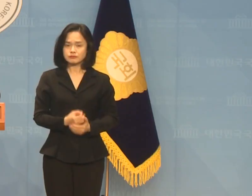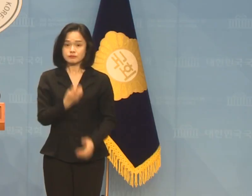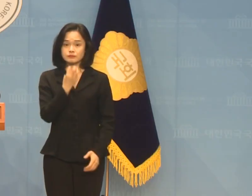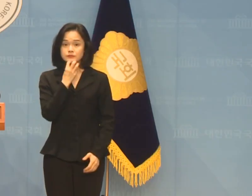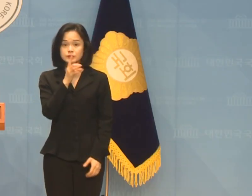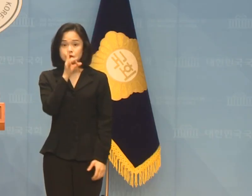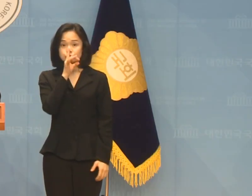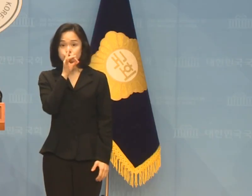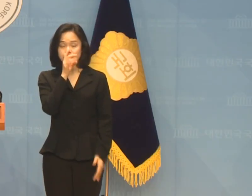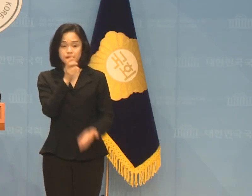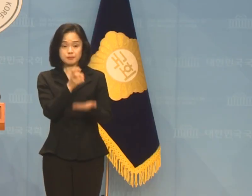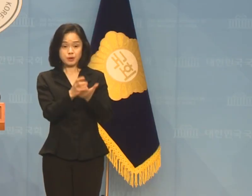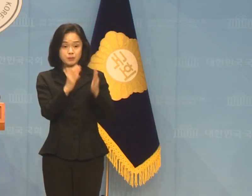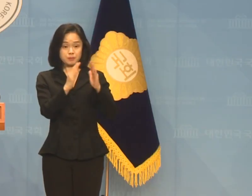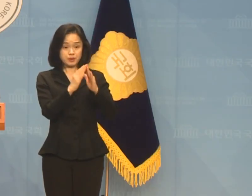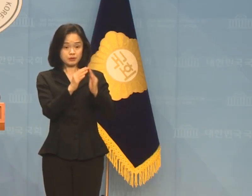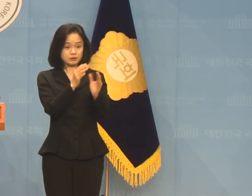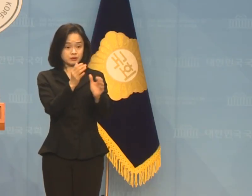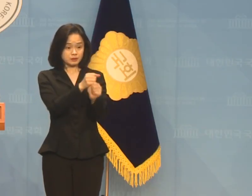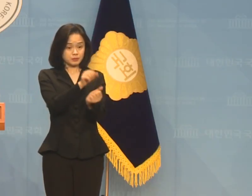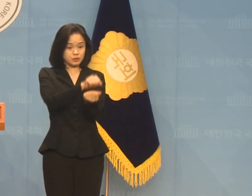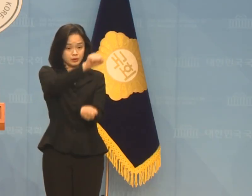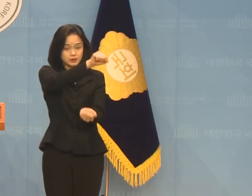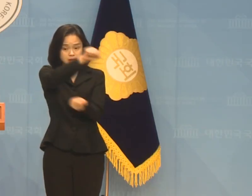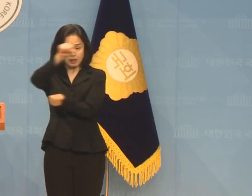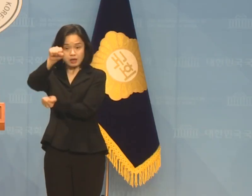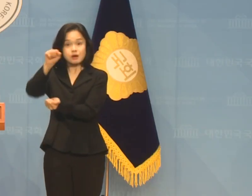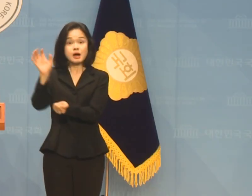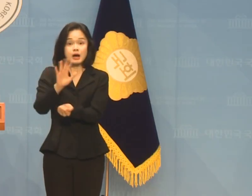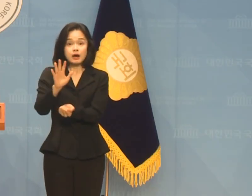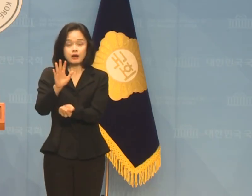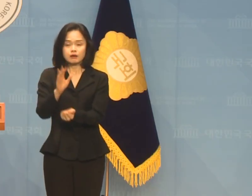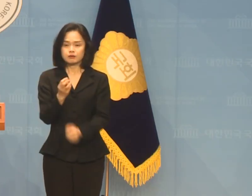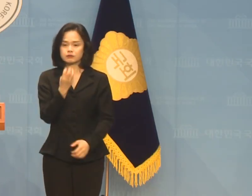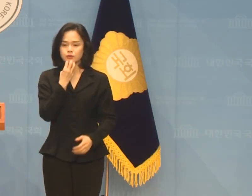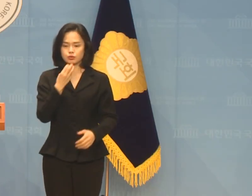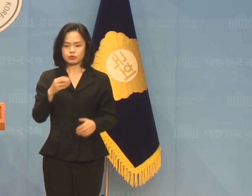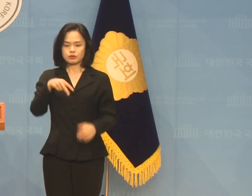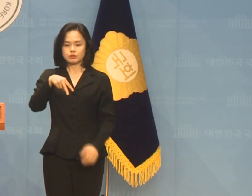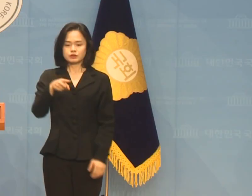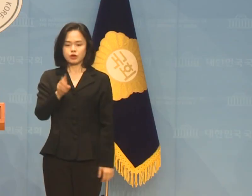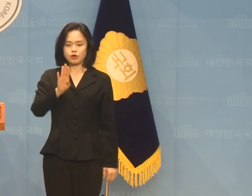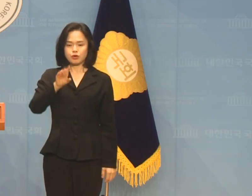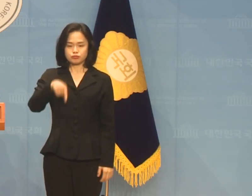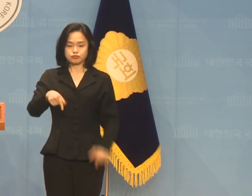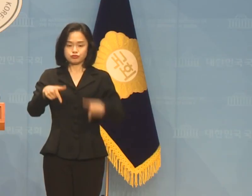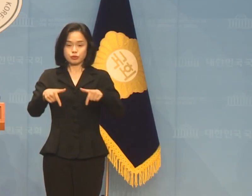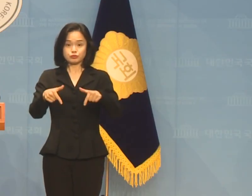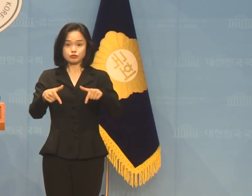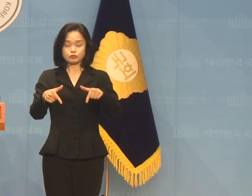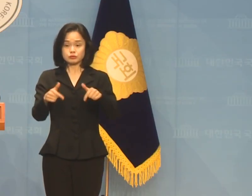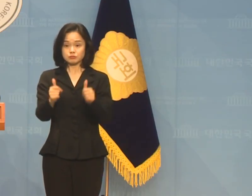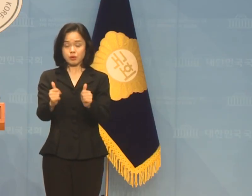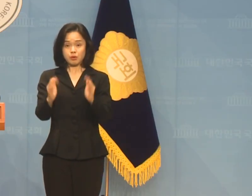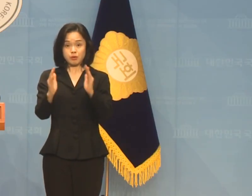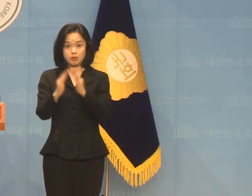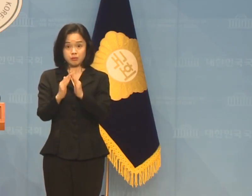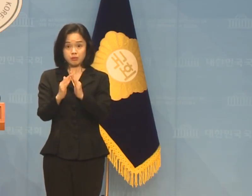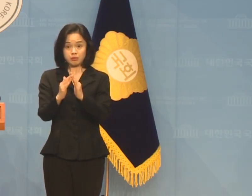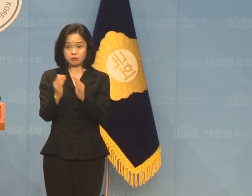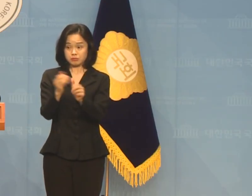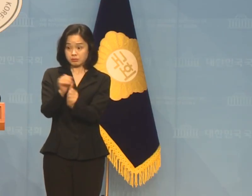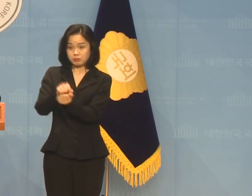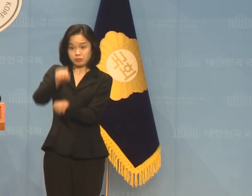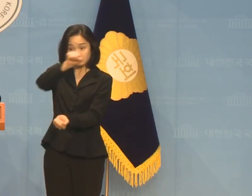아닌 서울서부지법에, 이게 정말 말도 안 됩니다. 언론에 의하면 서울중앙지법에서